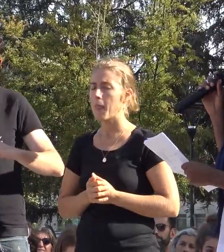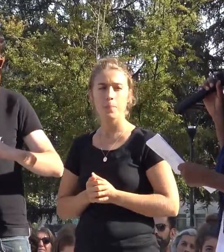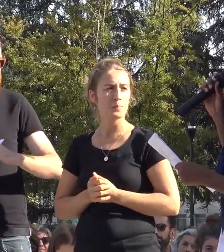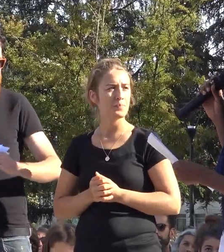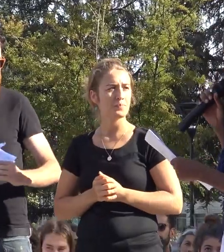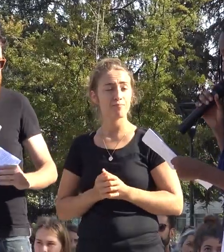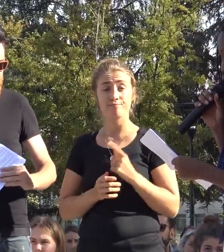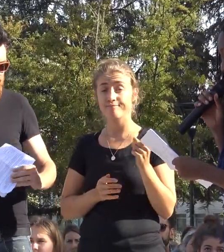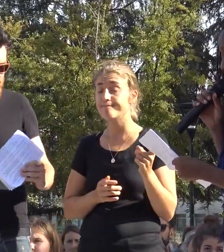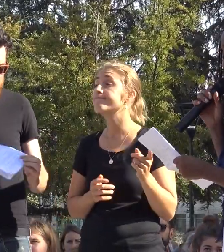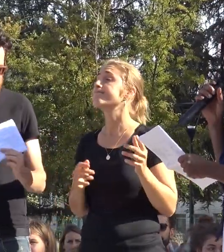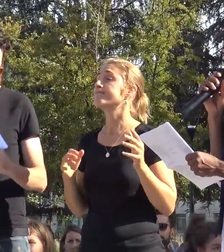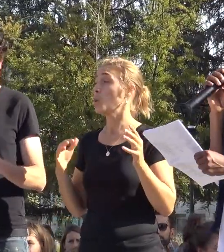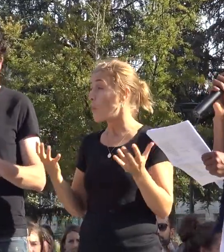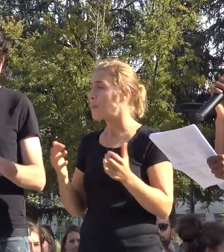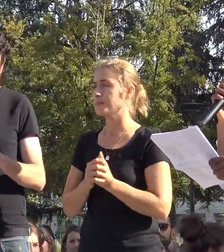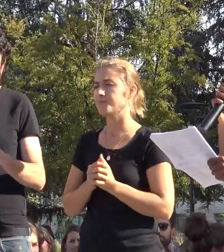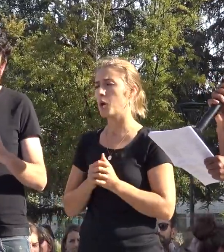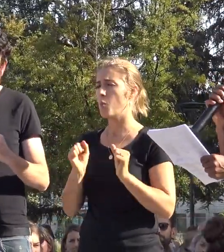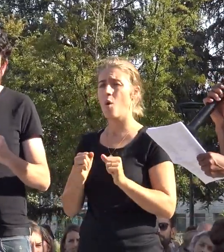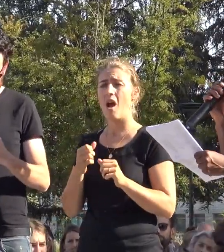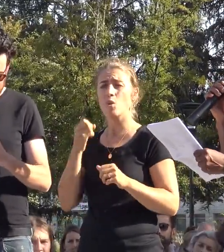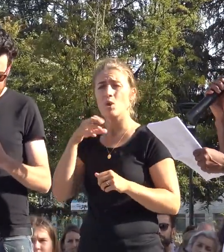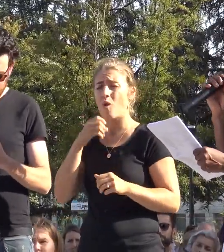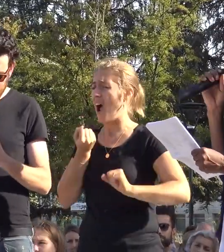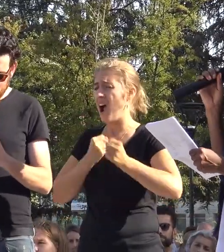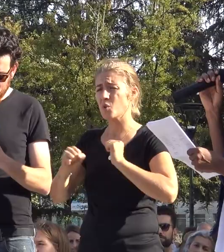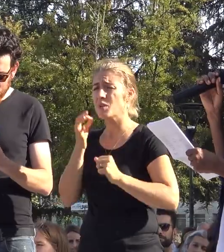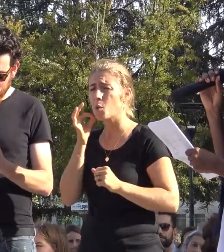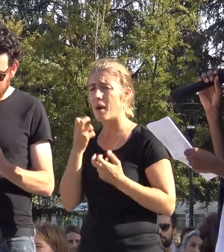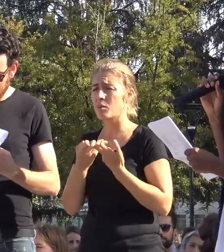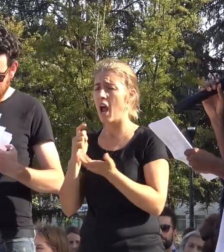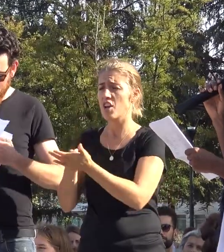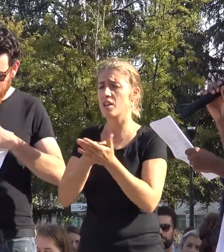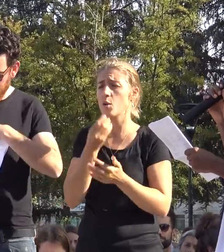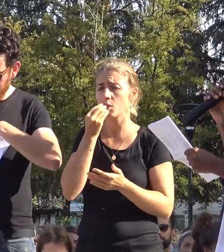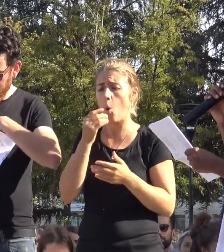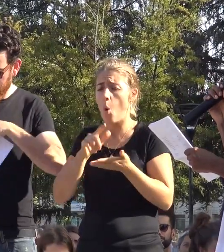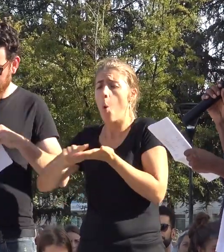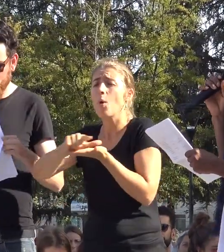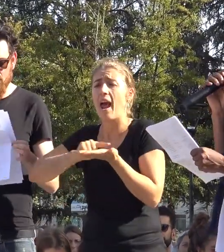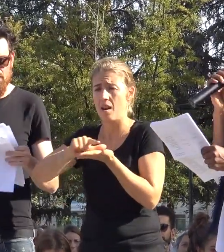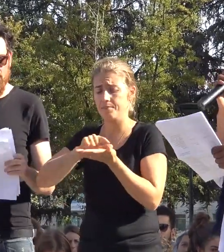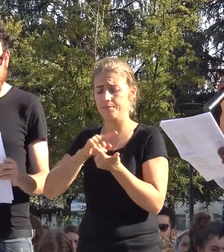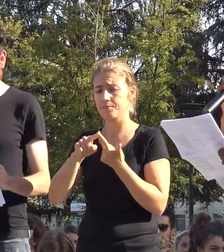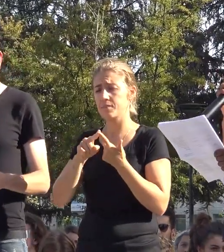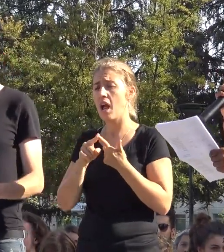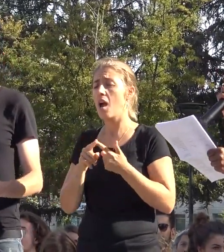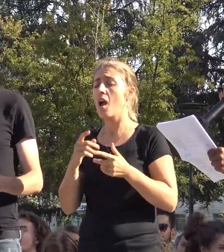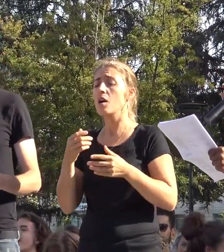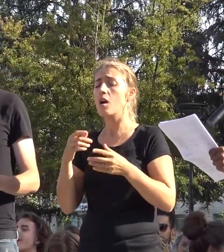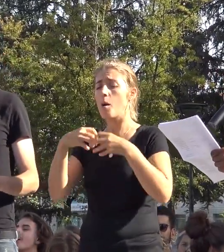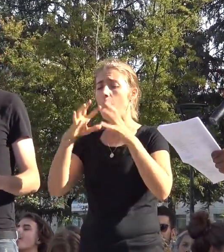Comment donc ? Il y a tout d'abord les gestes du quotidien. Acheter sa nourriture localement. Passer au zéro